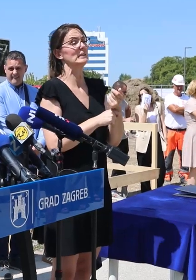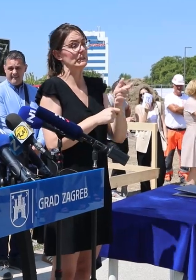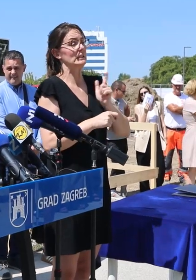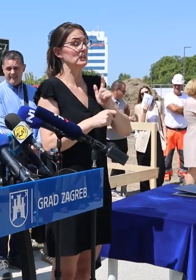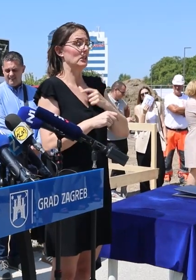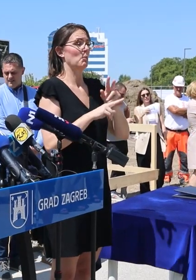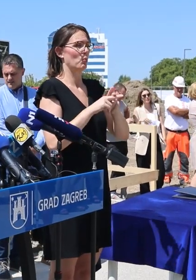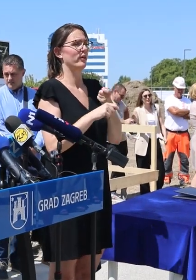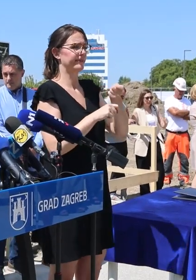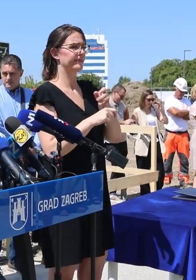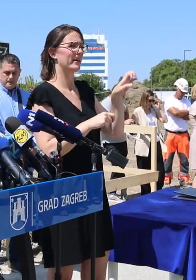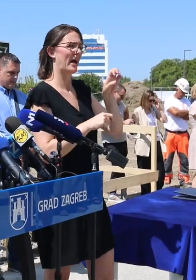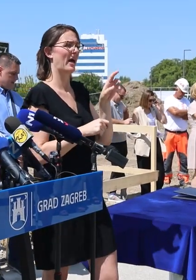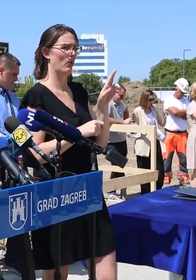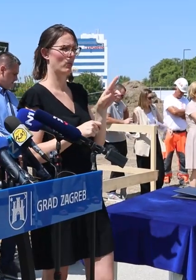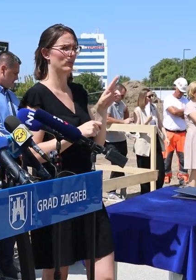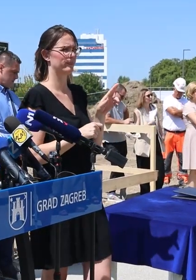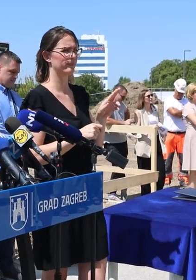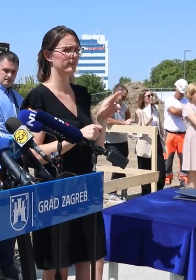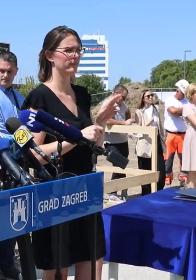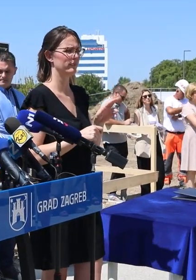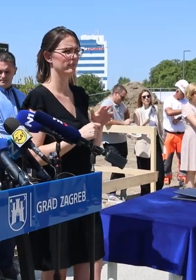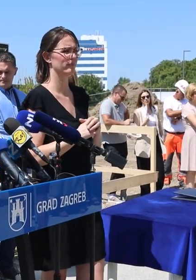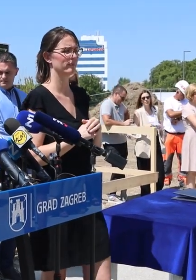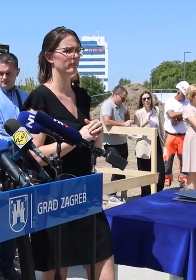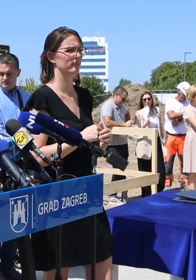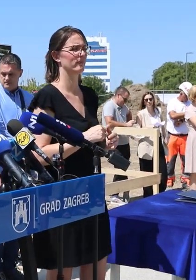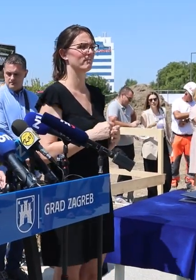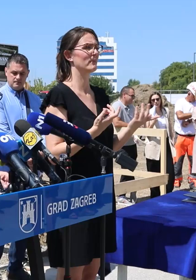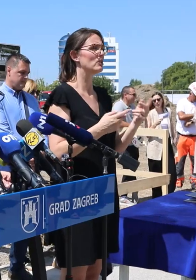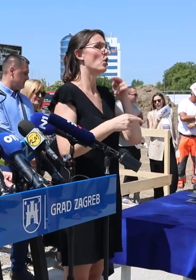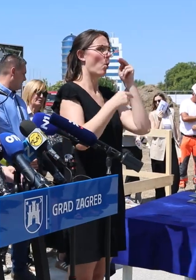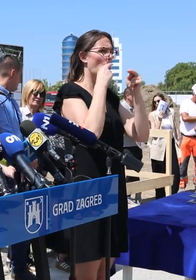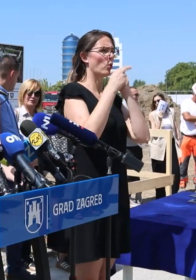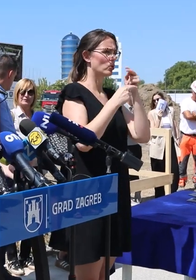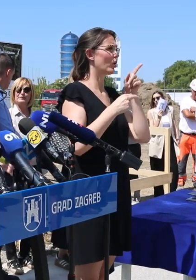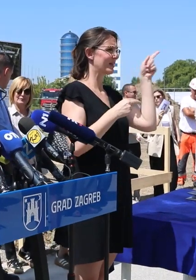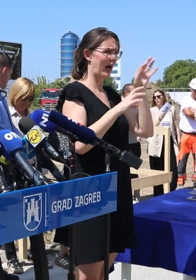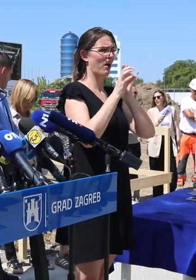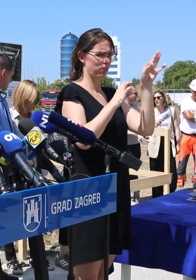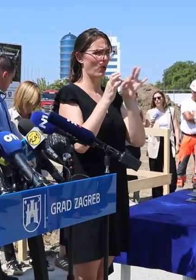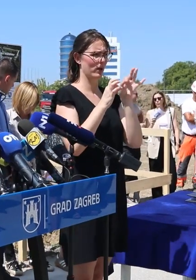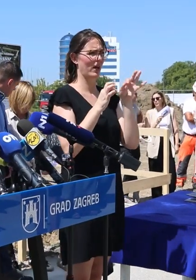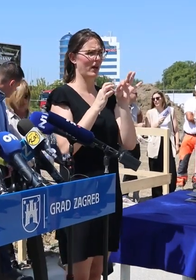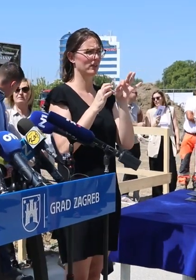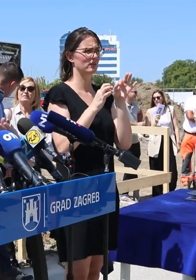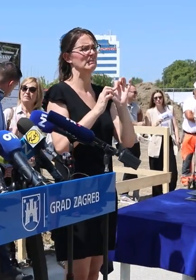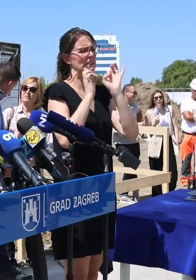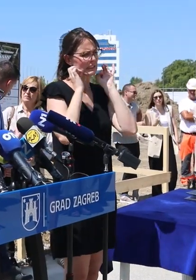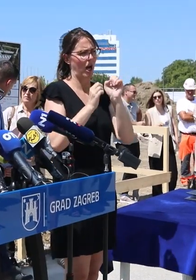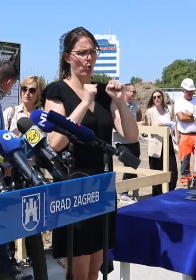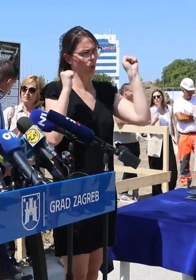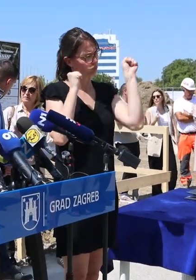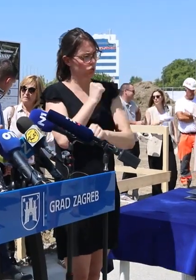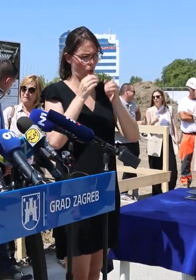očekuje financiranje iz EU, znači iz ITU sredstava, tako da su kontrole, kao što znate, za projekte koji su financirani iz EU vrlo